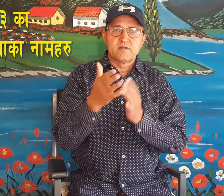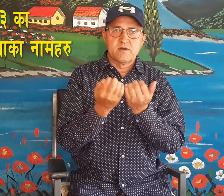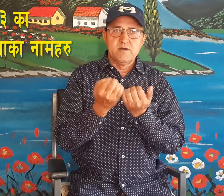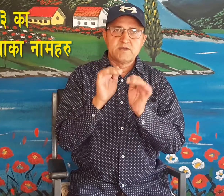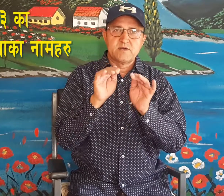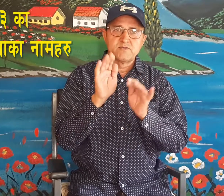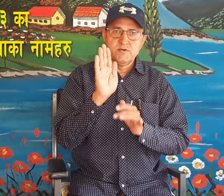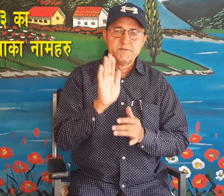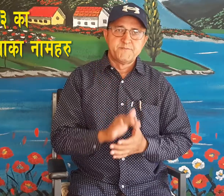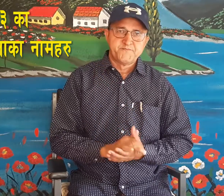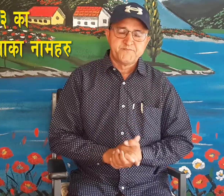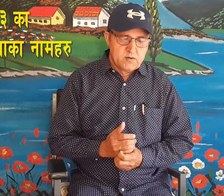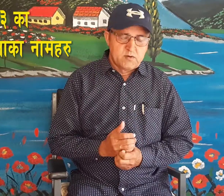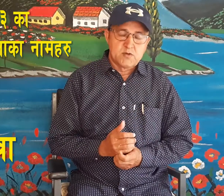गर्न सिकाउँछु।